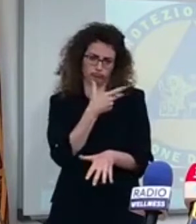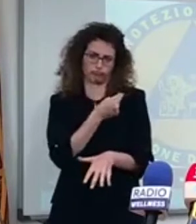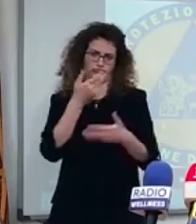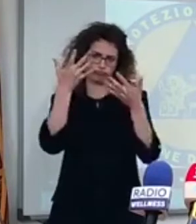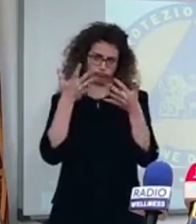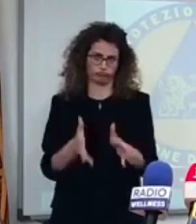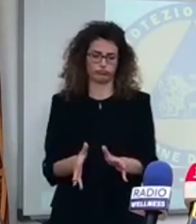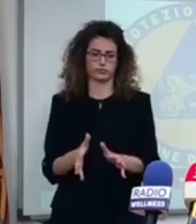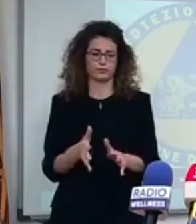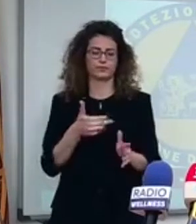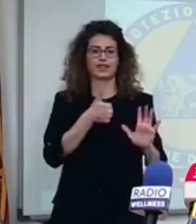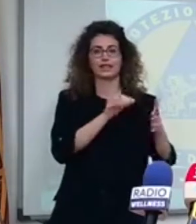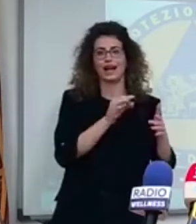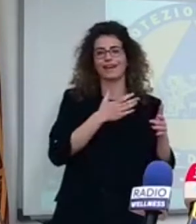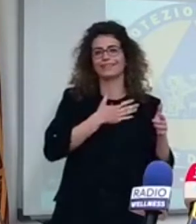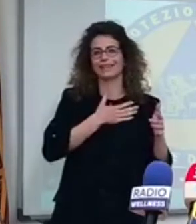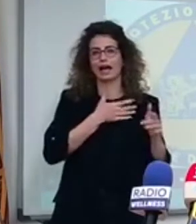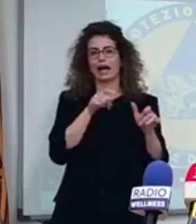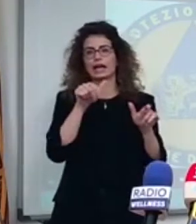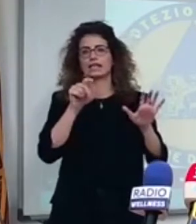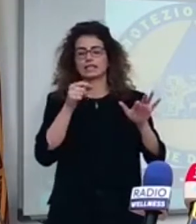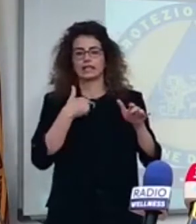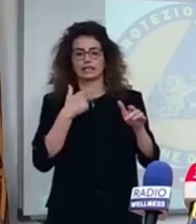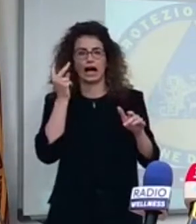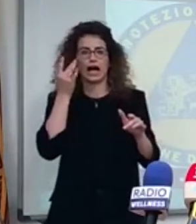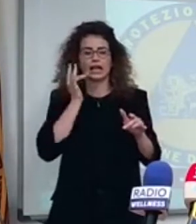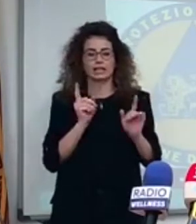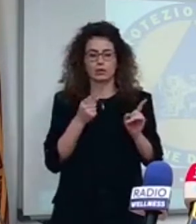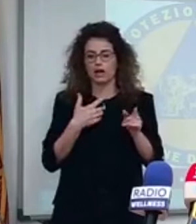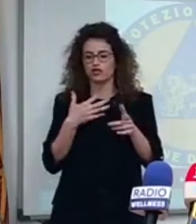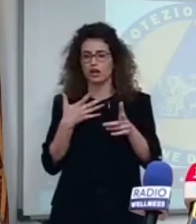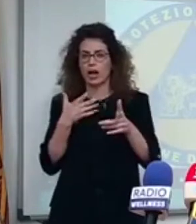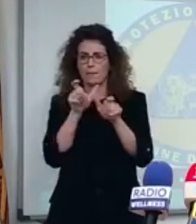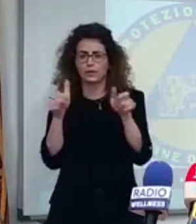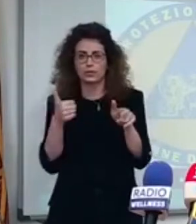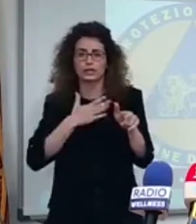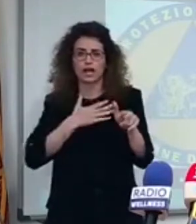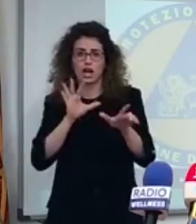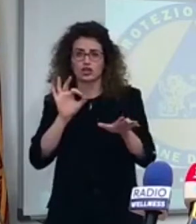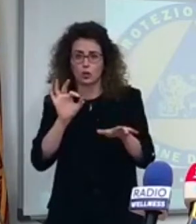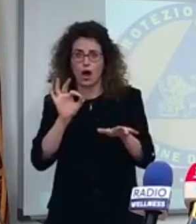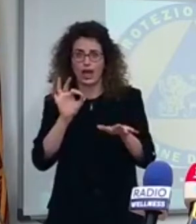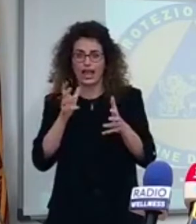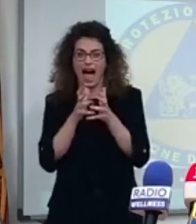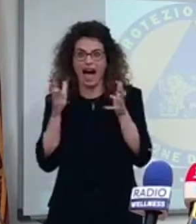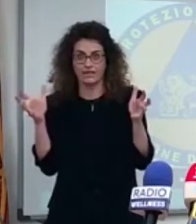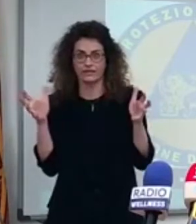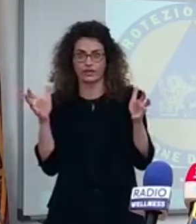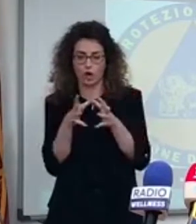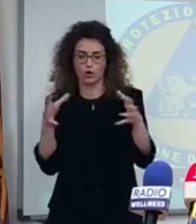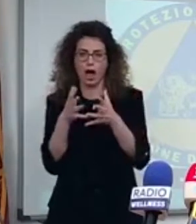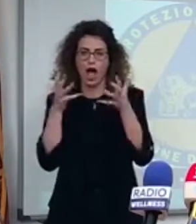I sessantenni, il settantenne rischia di trovarsi in un mare magnum di cinquantenni che è un mare magnum imponente e